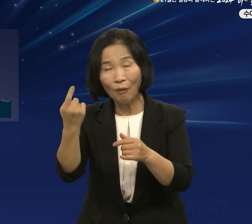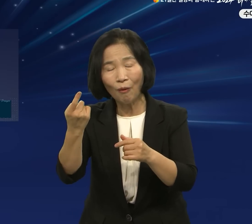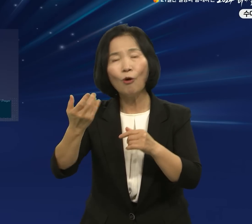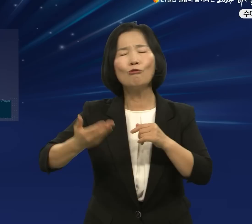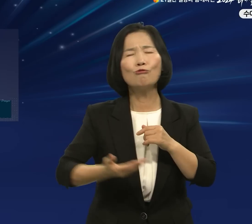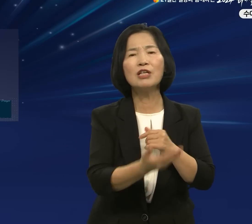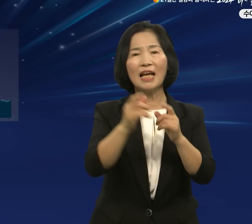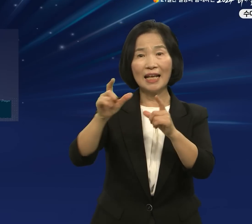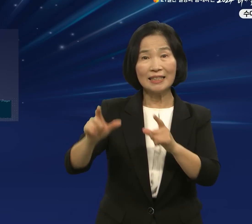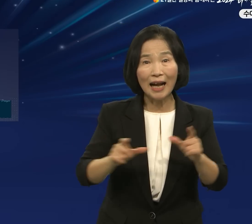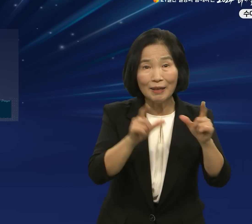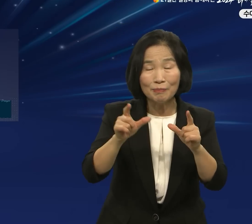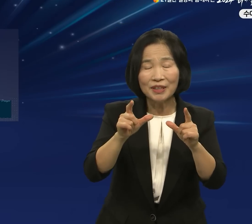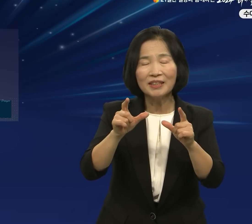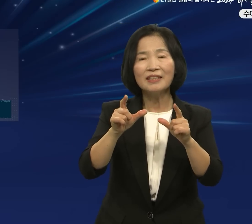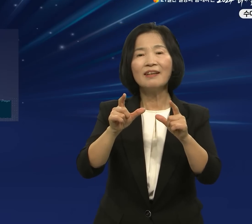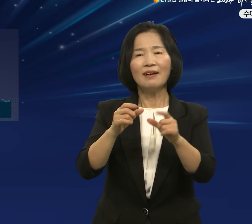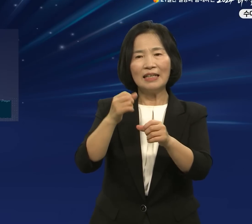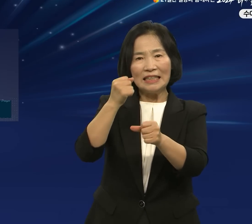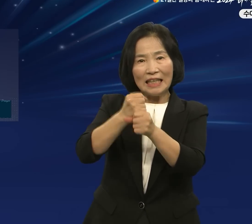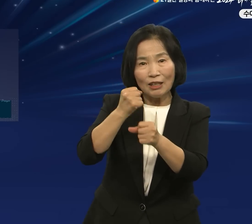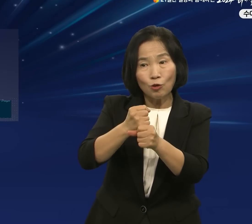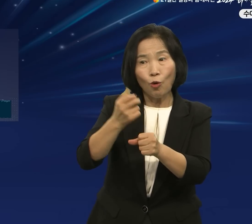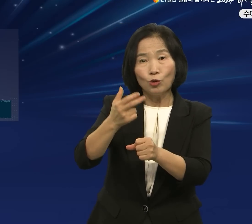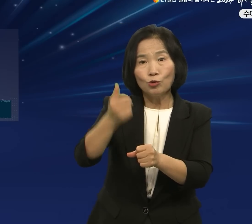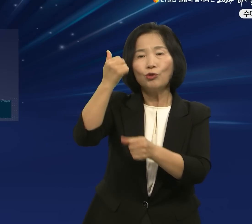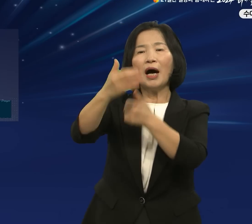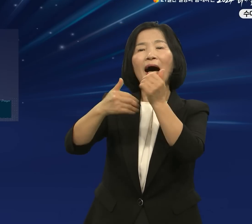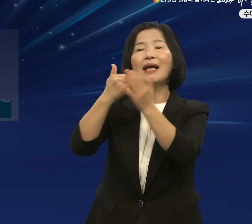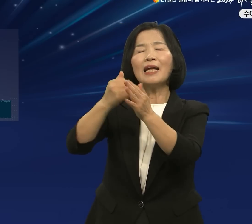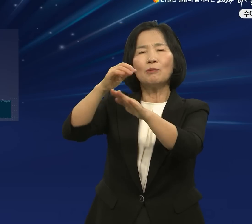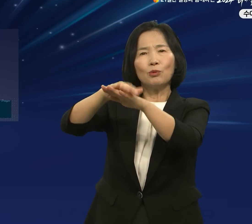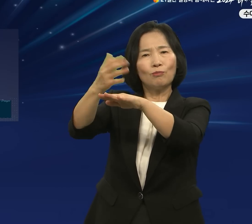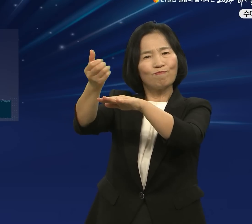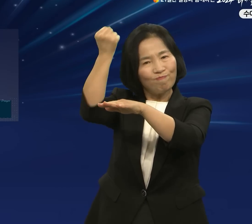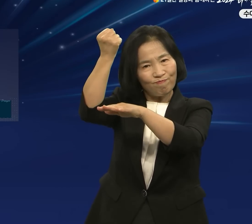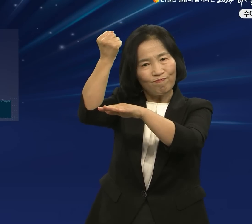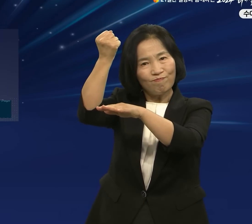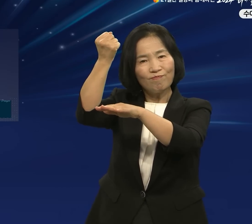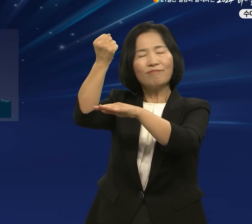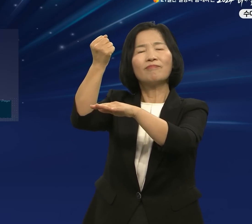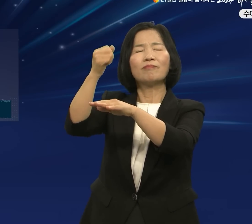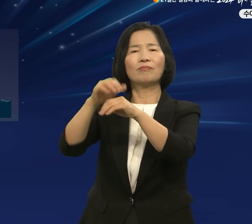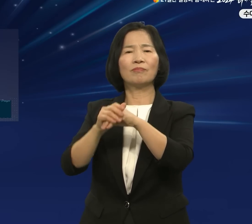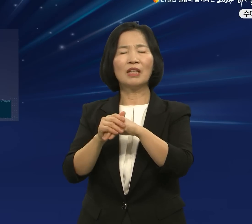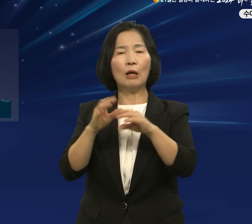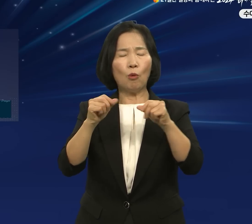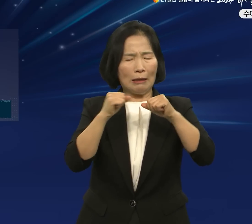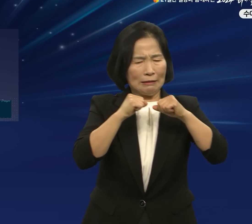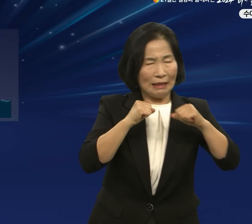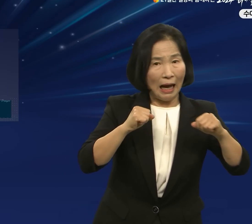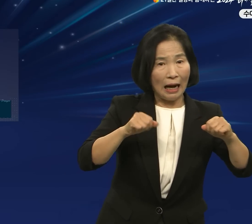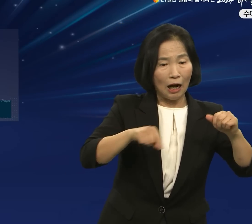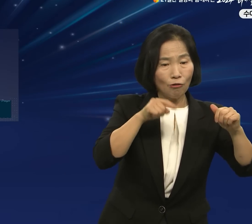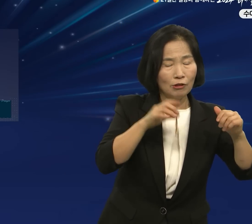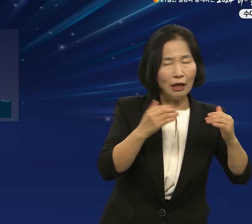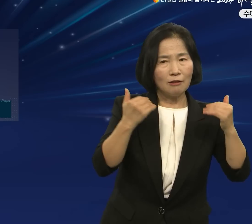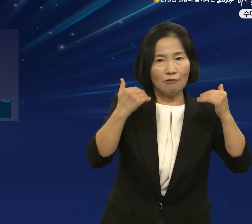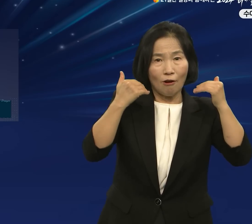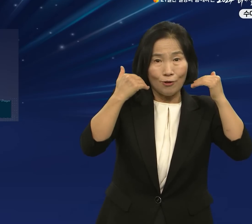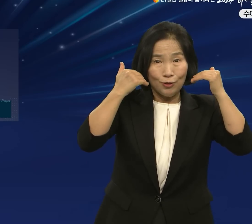삶은 토기장이신 하나님의 손에 있습니다. 광야 인생에서 성숙시키고